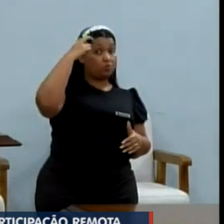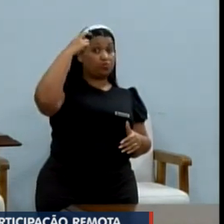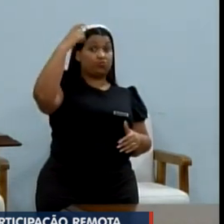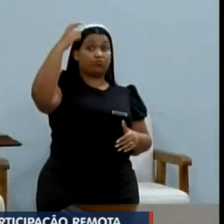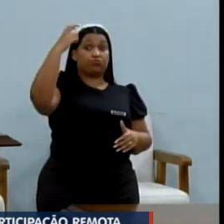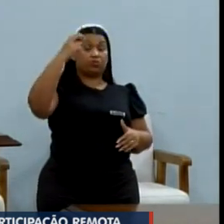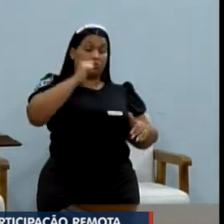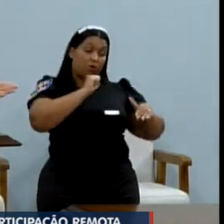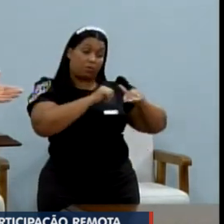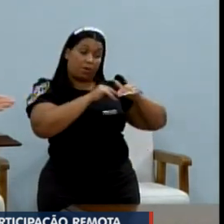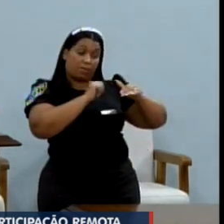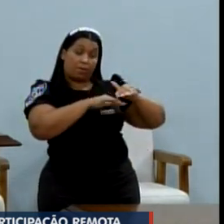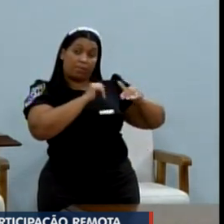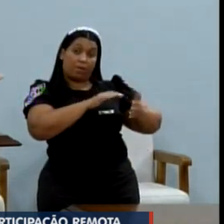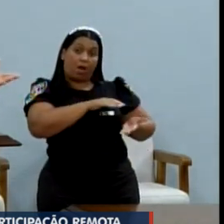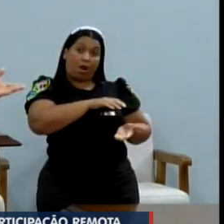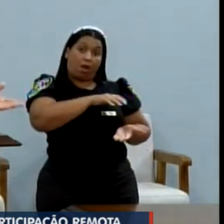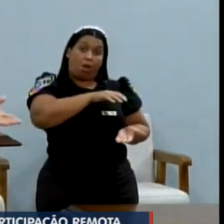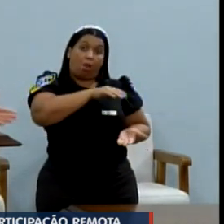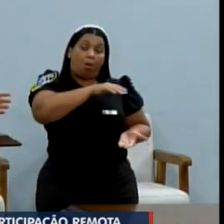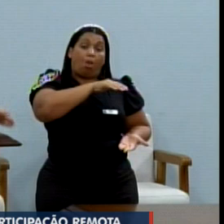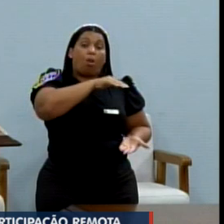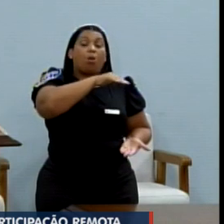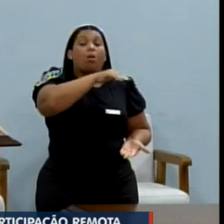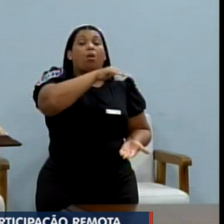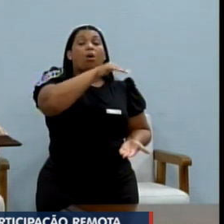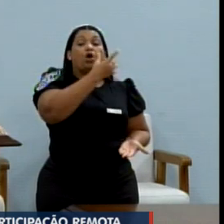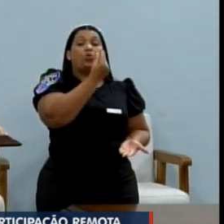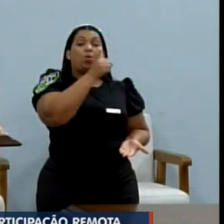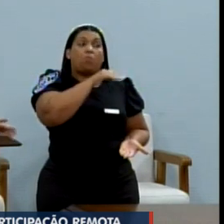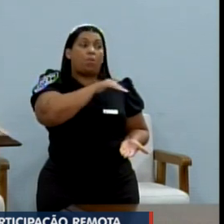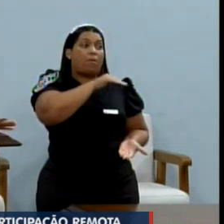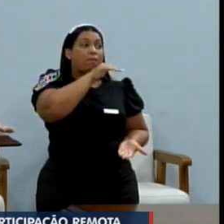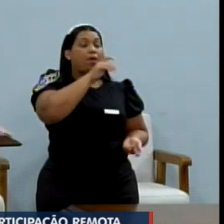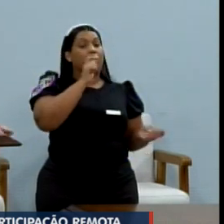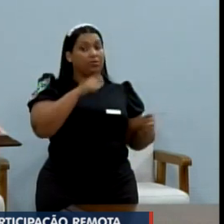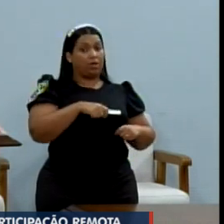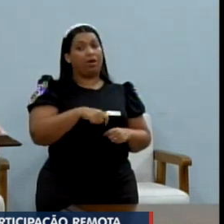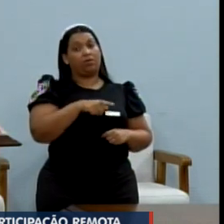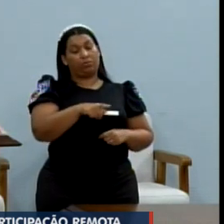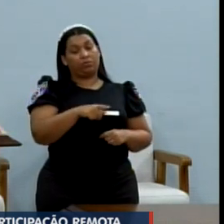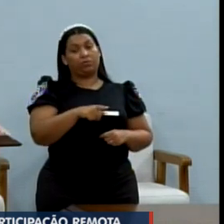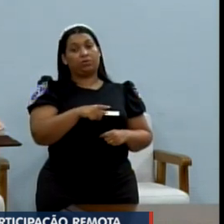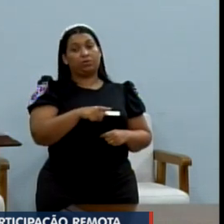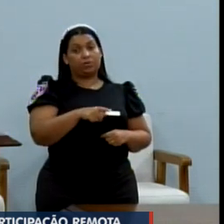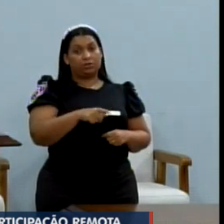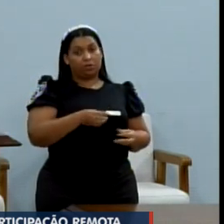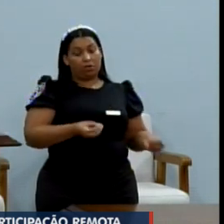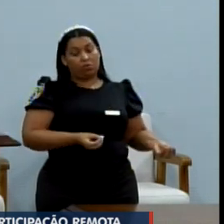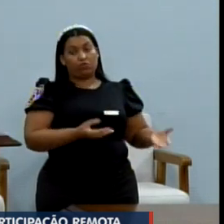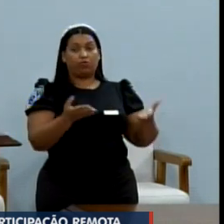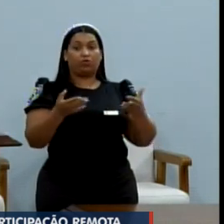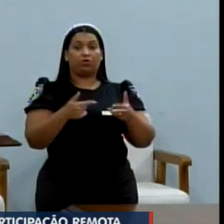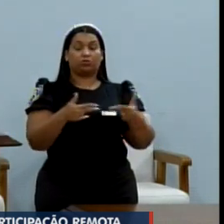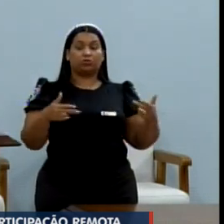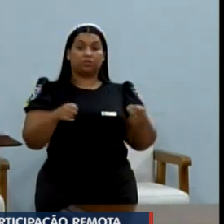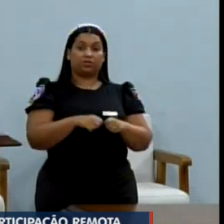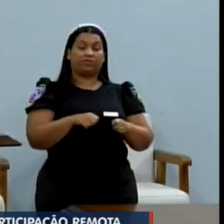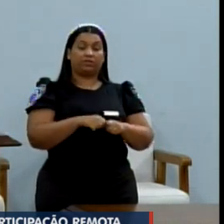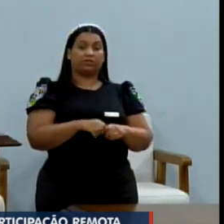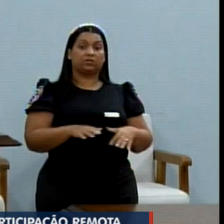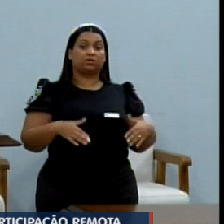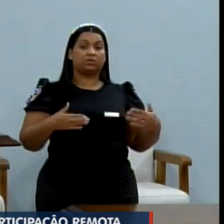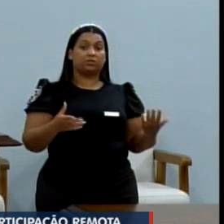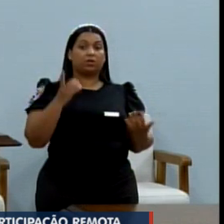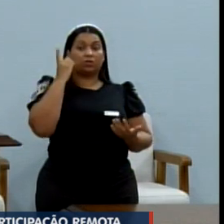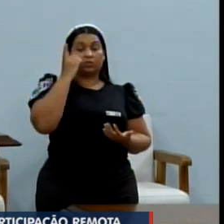poupança e tenha tanto dinheiro assim para colocar como o senhor tá colocando então Deputado